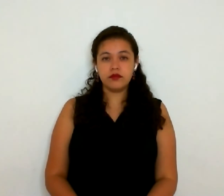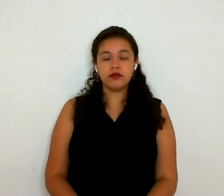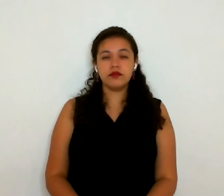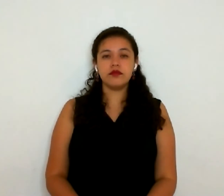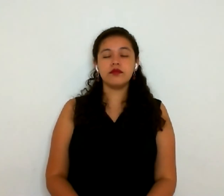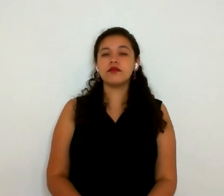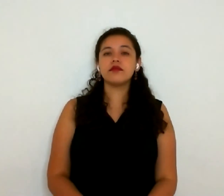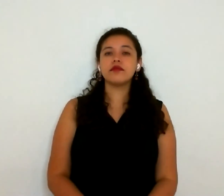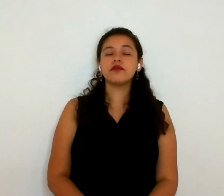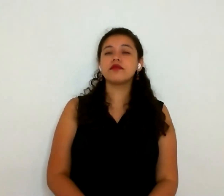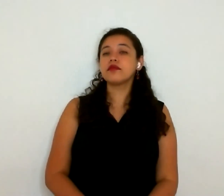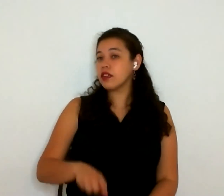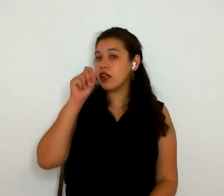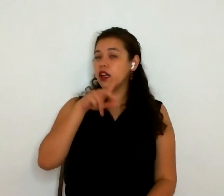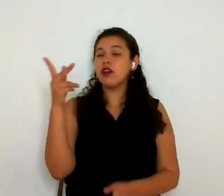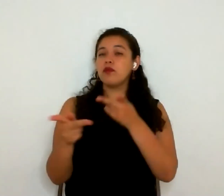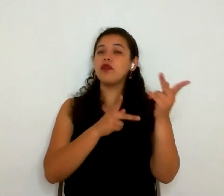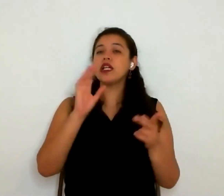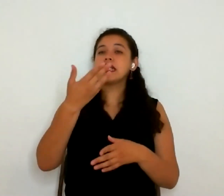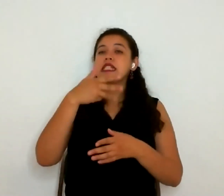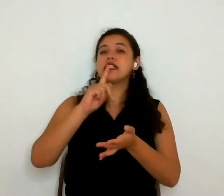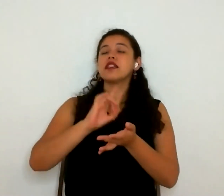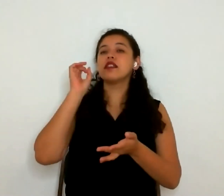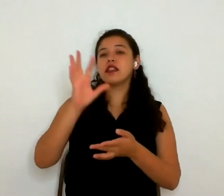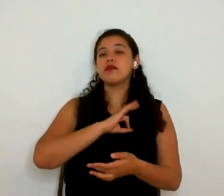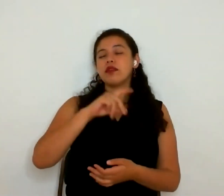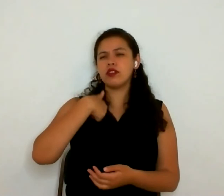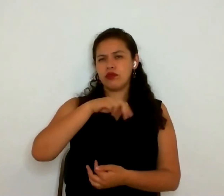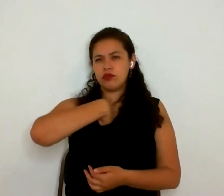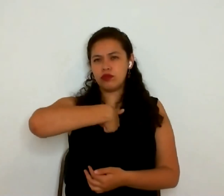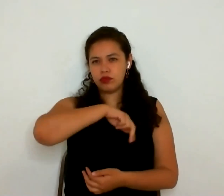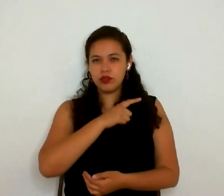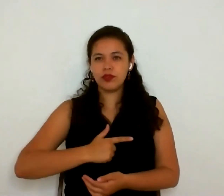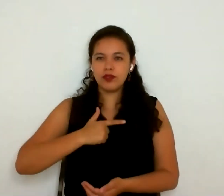te gustan también pueden colocar sus preguntas a través del chat y con gusto las leemos